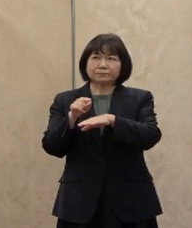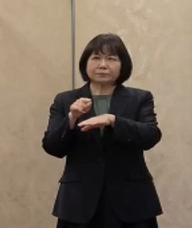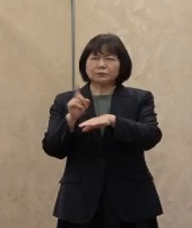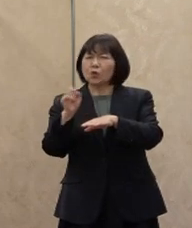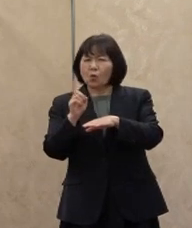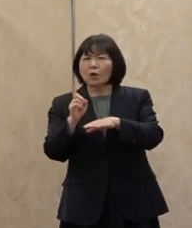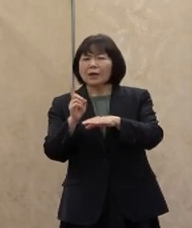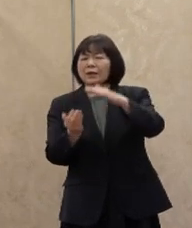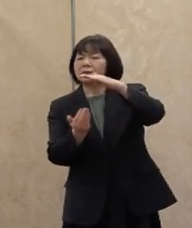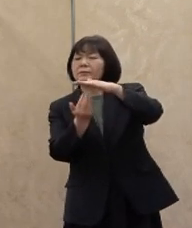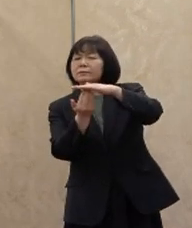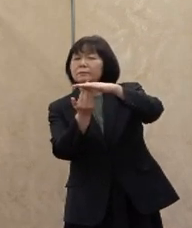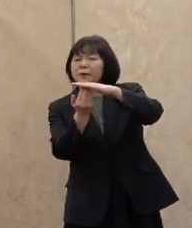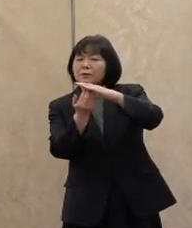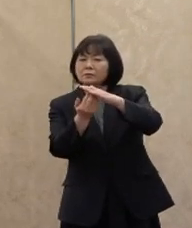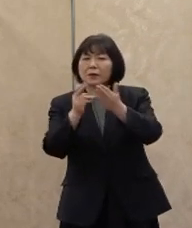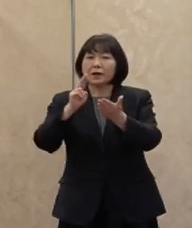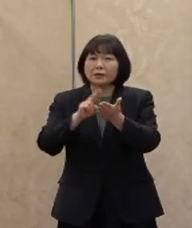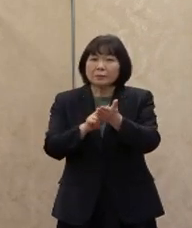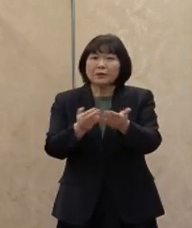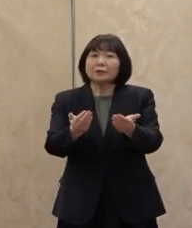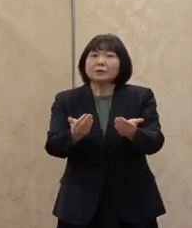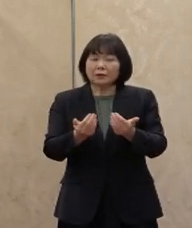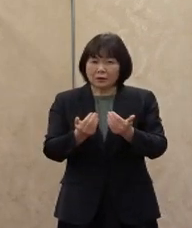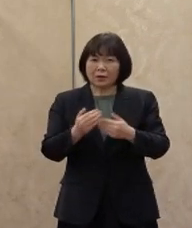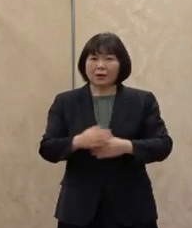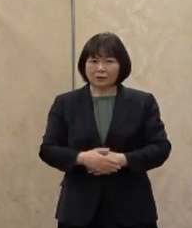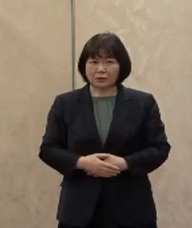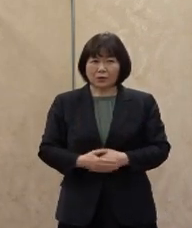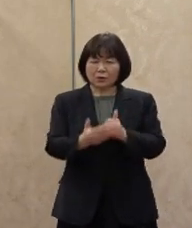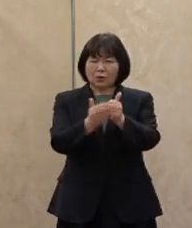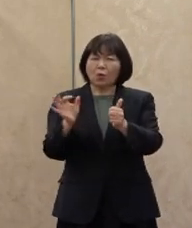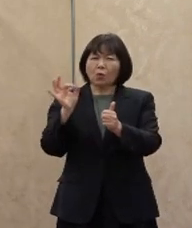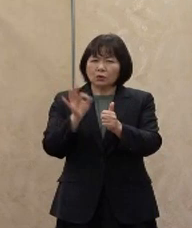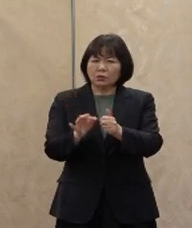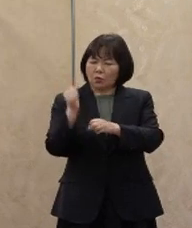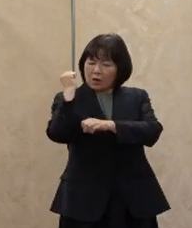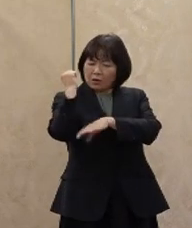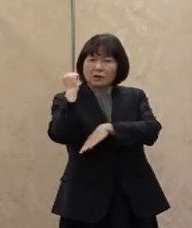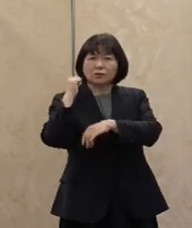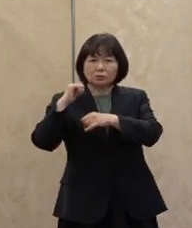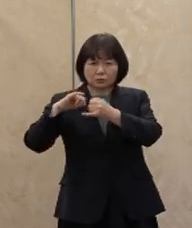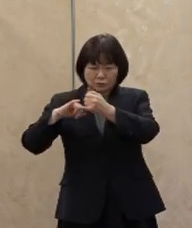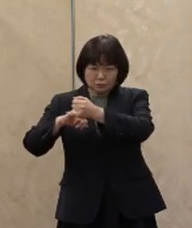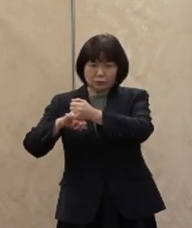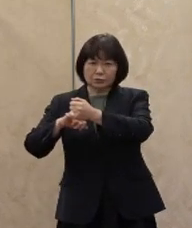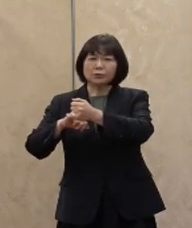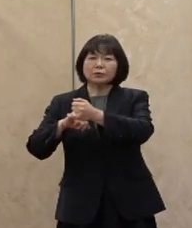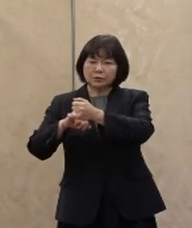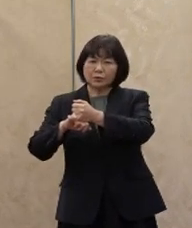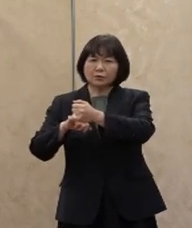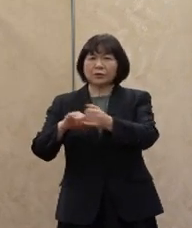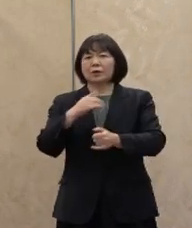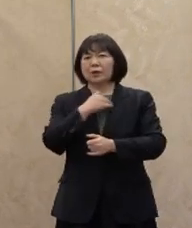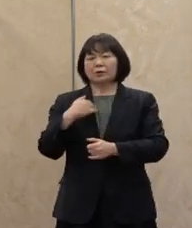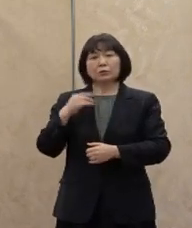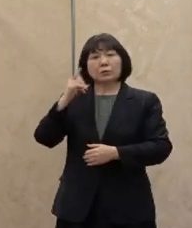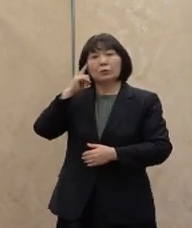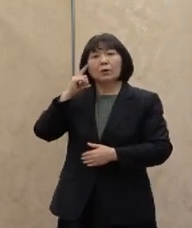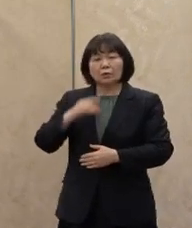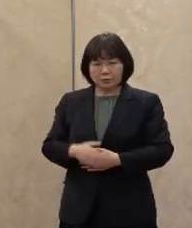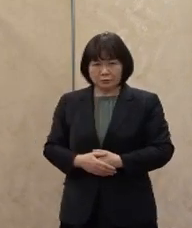どっかでやっぱてっぺんを決めなきゃいけないと、制限を決めなきゃいけないと、それは保証が原則の上でねっていう理屈は十分成り立つと思うので